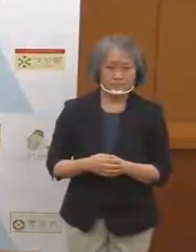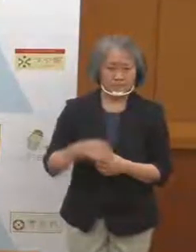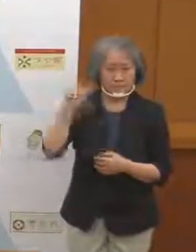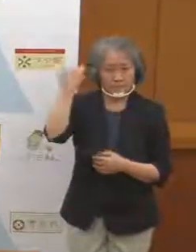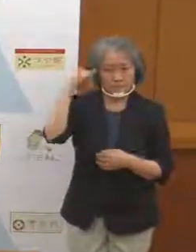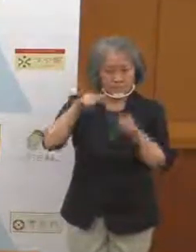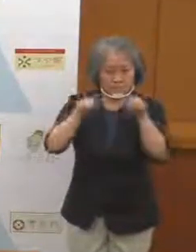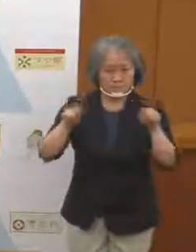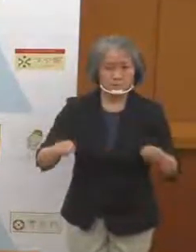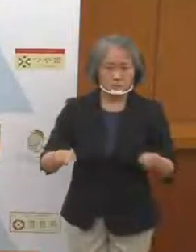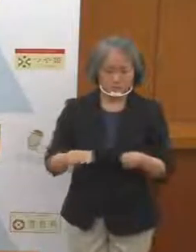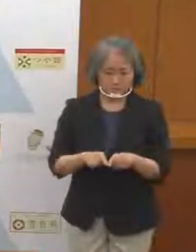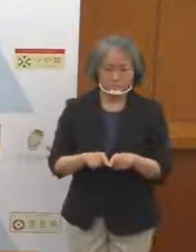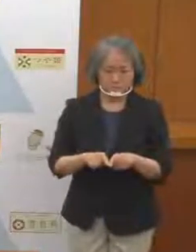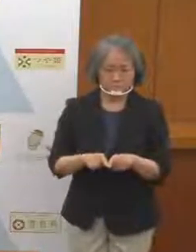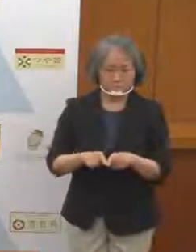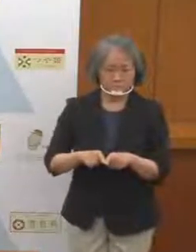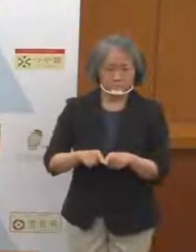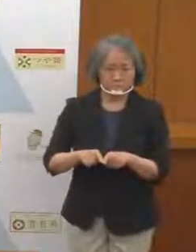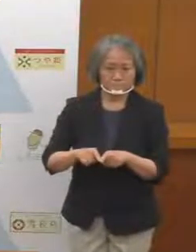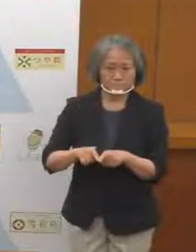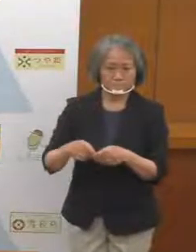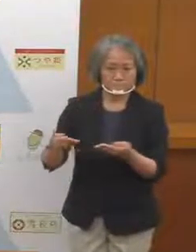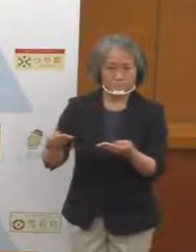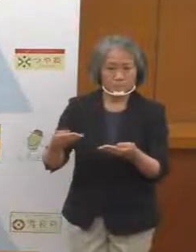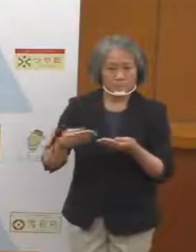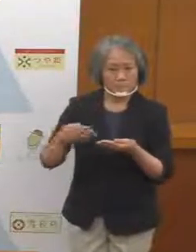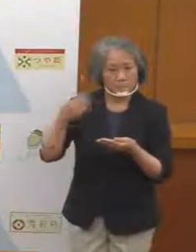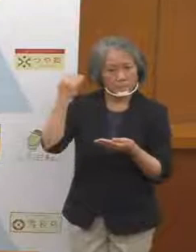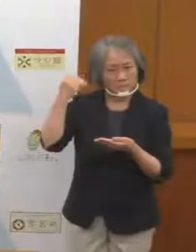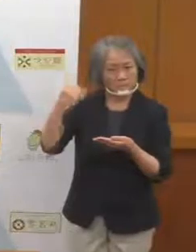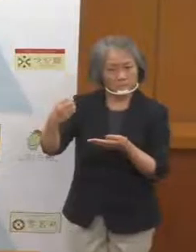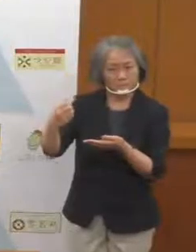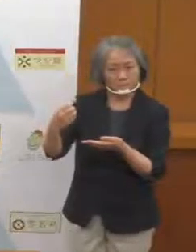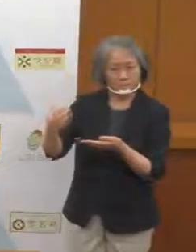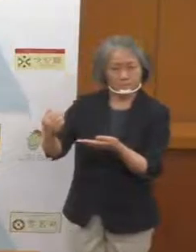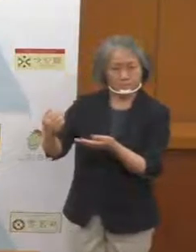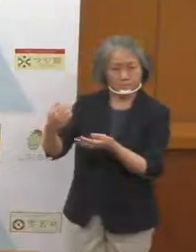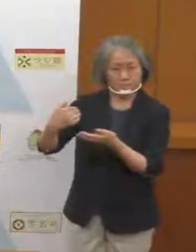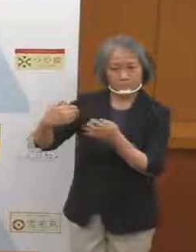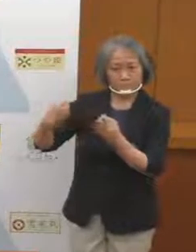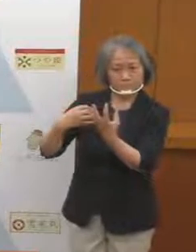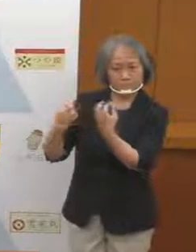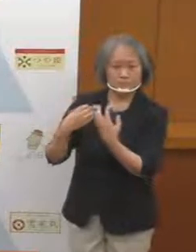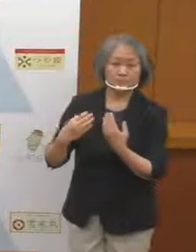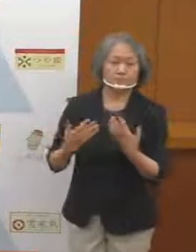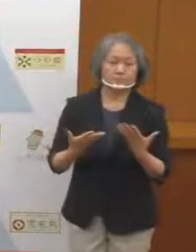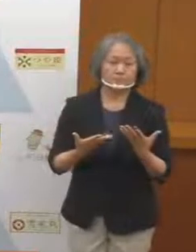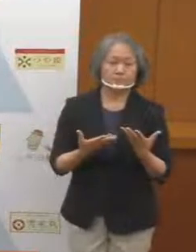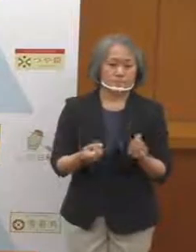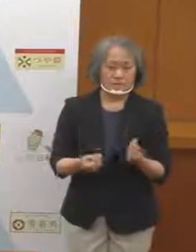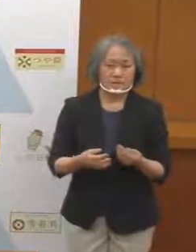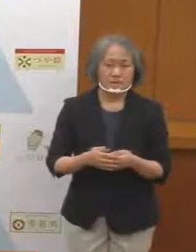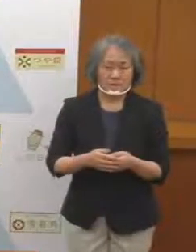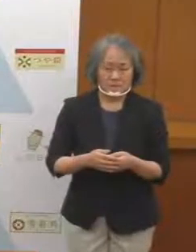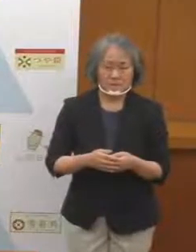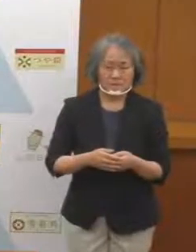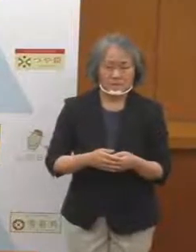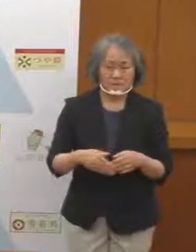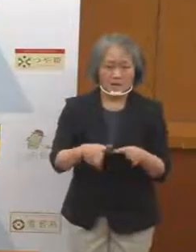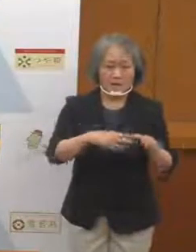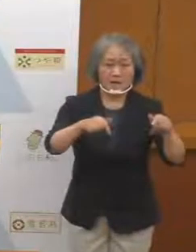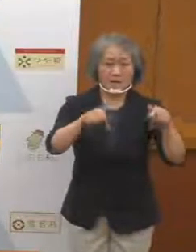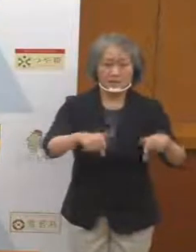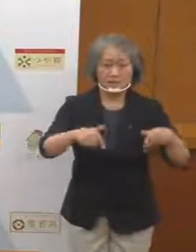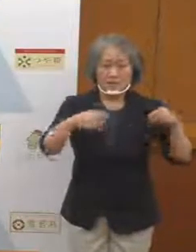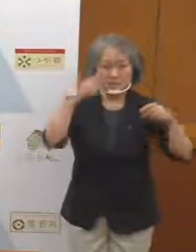ご意見をおっしゃってを置いていかれましたで関西電力が宮城県川崎